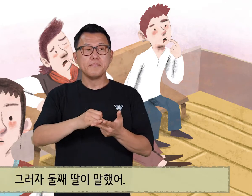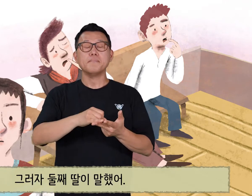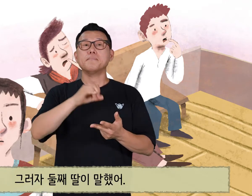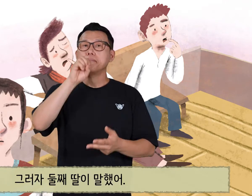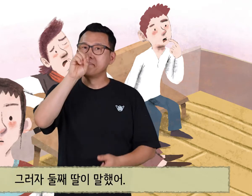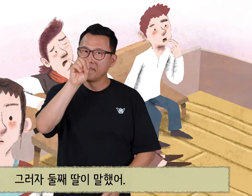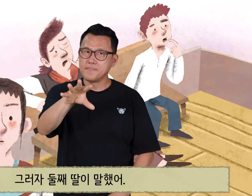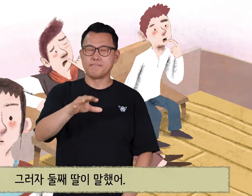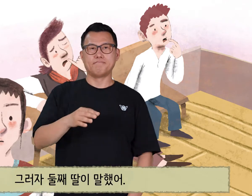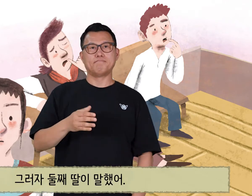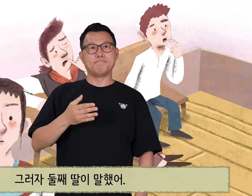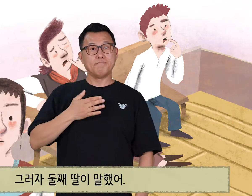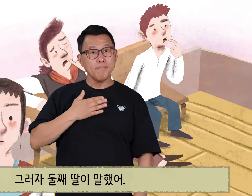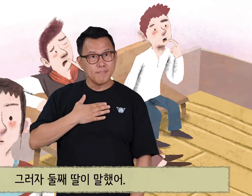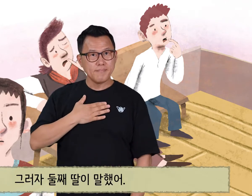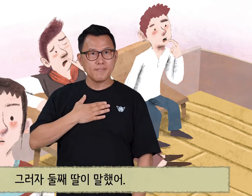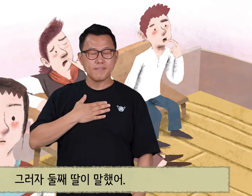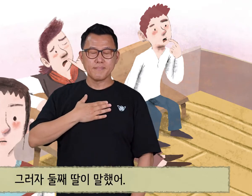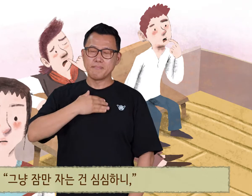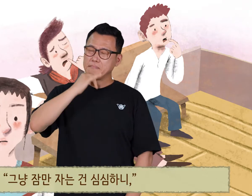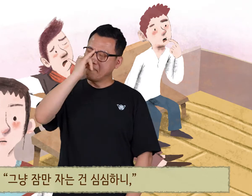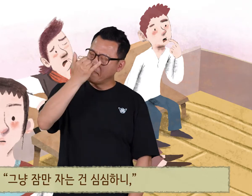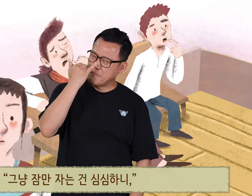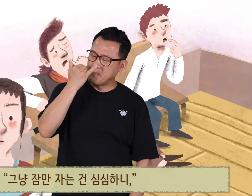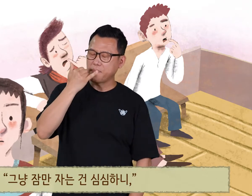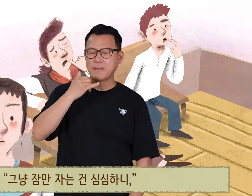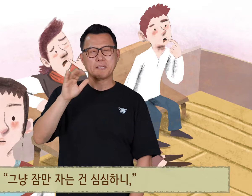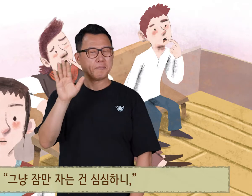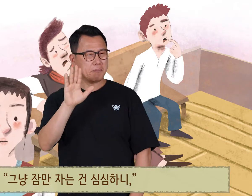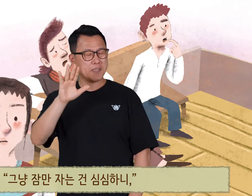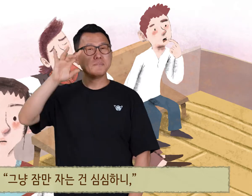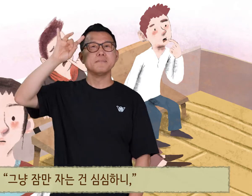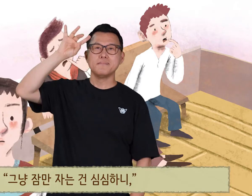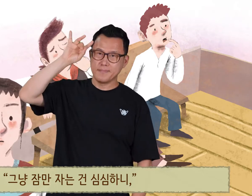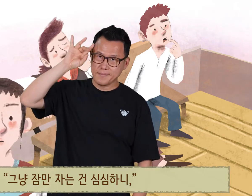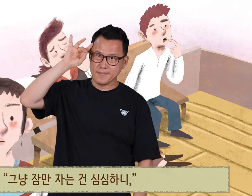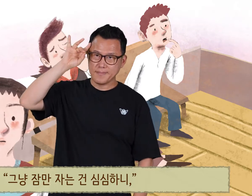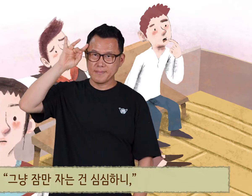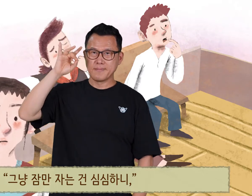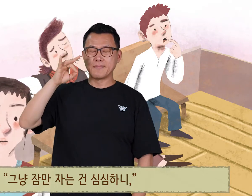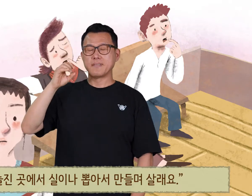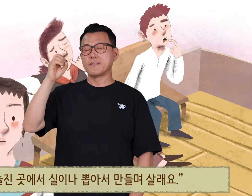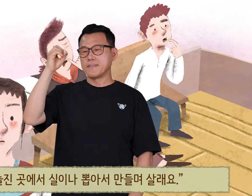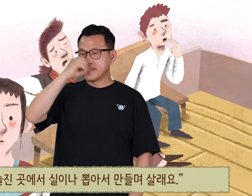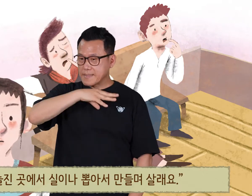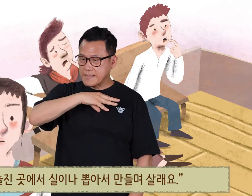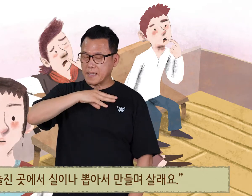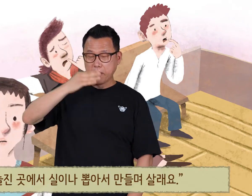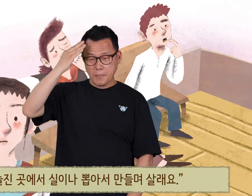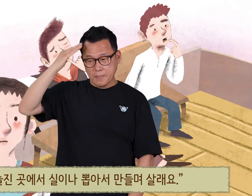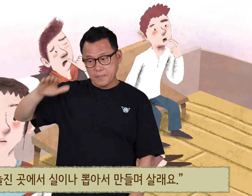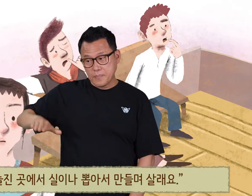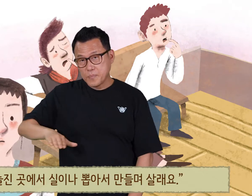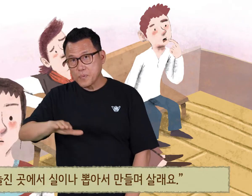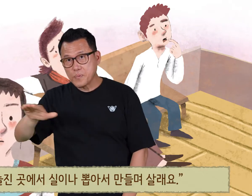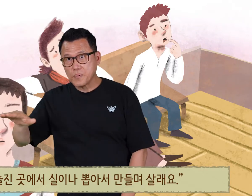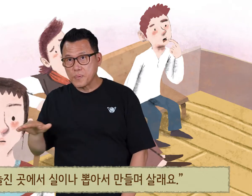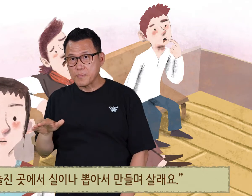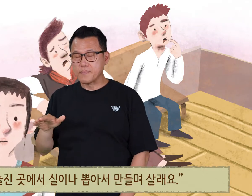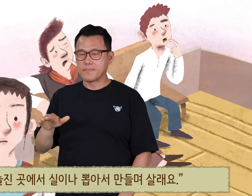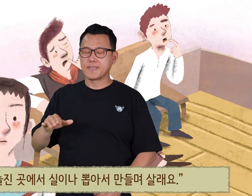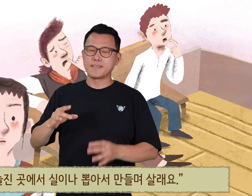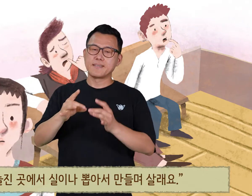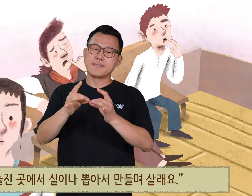그러자 둘째 딸이 말했어. 그냥 잠만 자는 건 심심하니 저는 그늘진